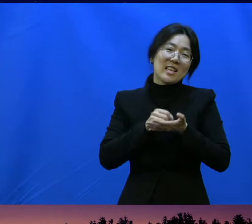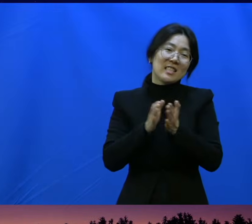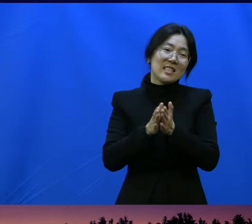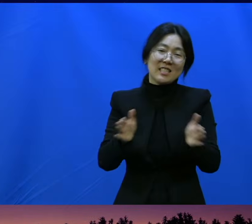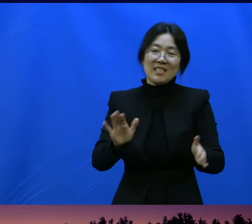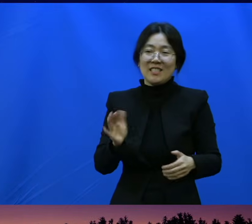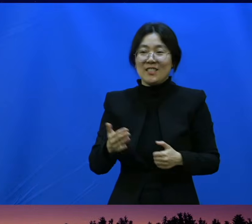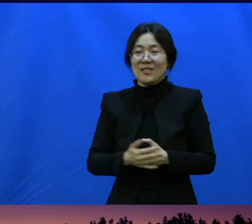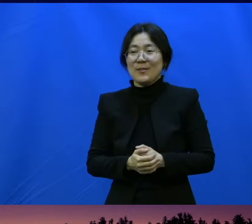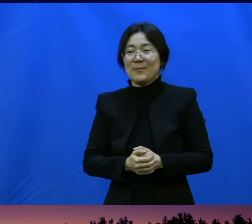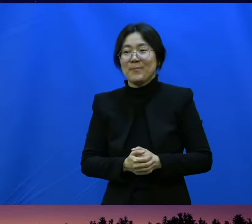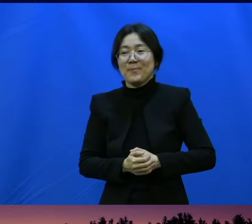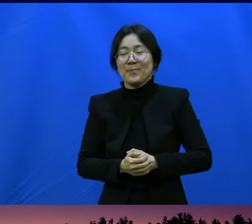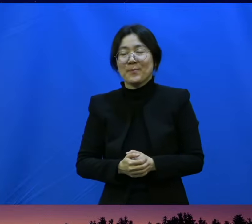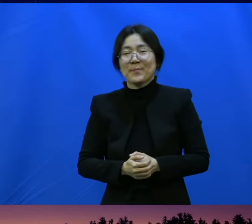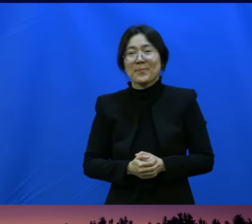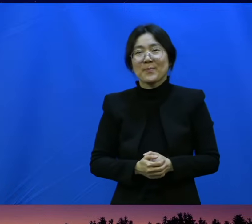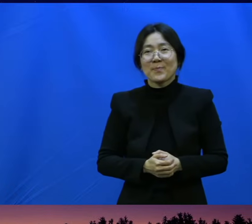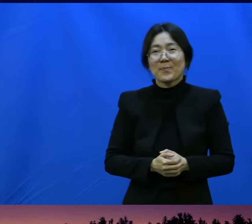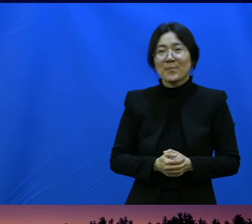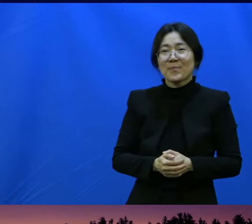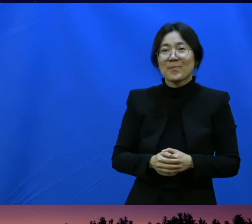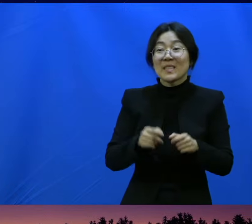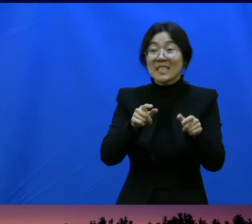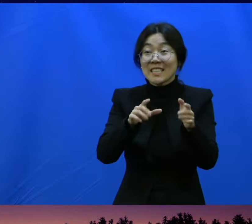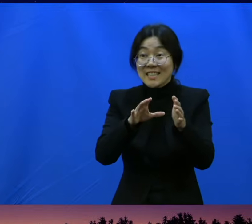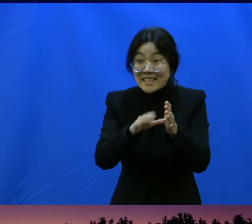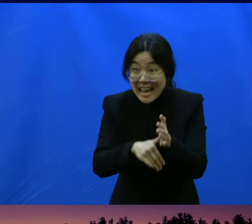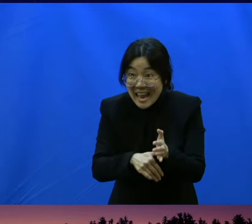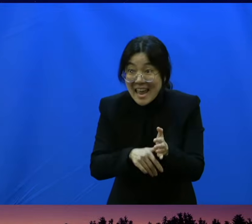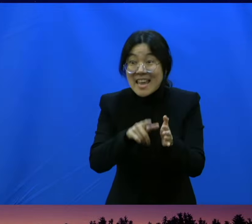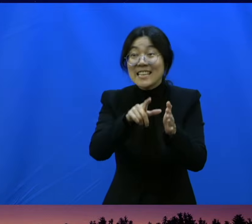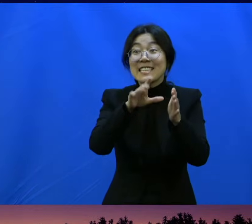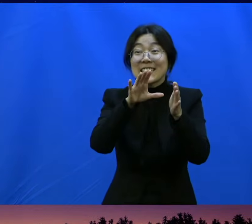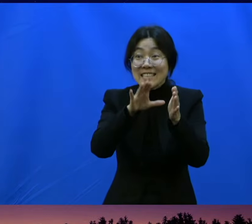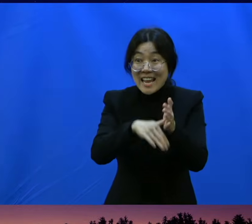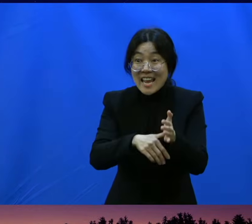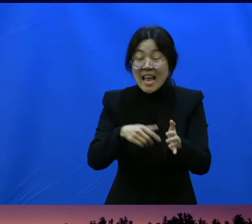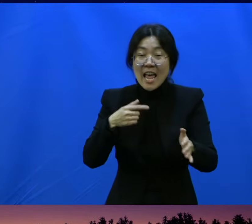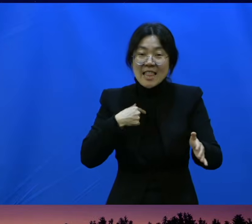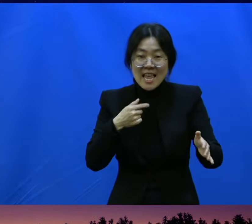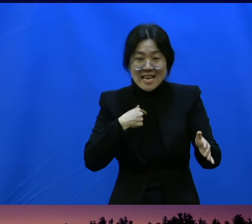여러분, 여기서 다윗은 진정한 왕이 되는 수업을 받습니다.